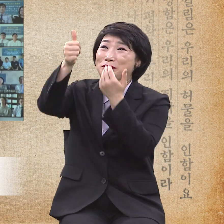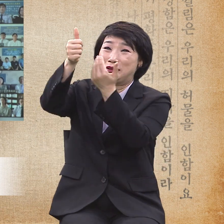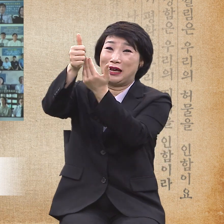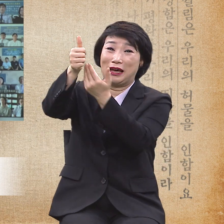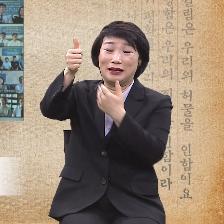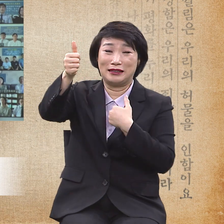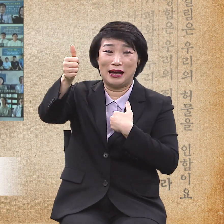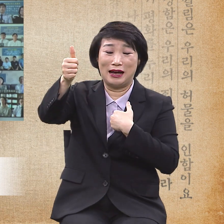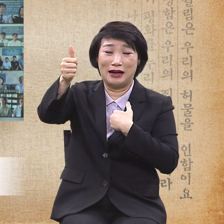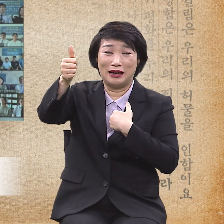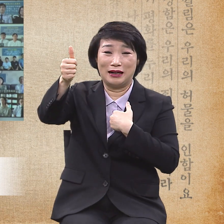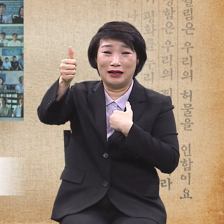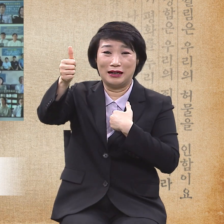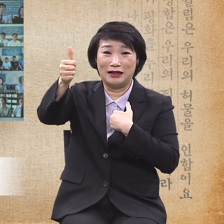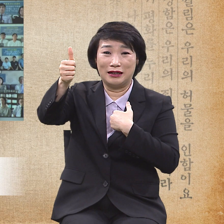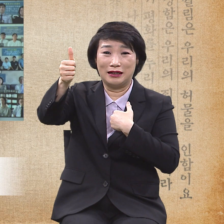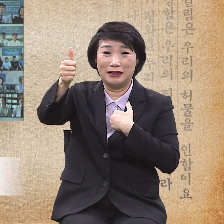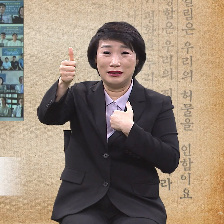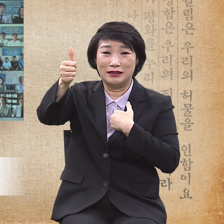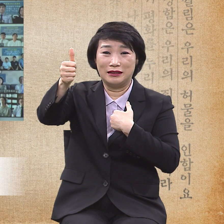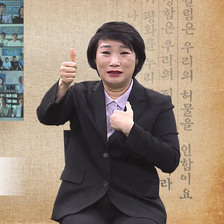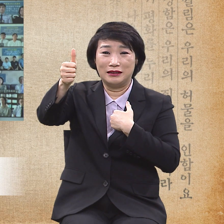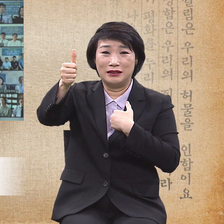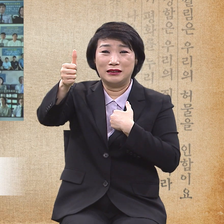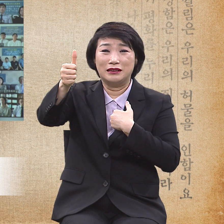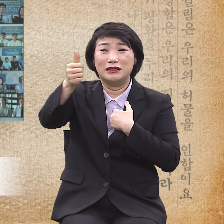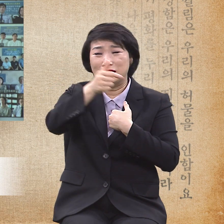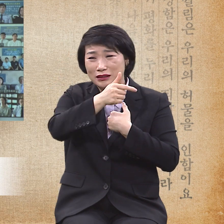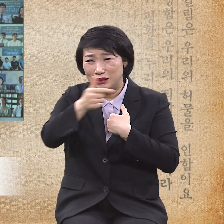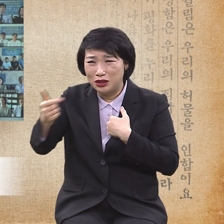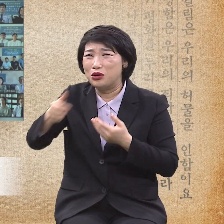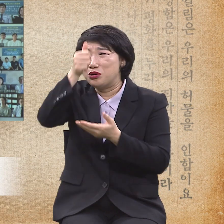앞에 큰 죄인입니다.